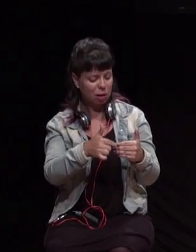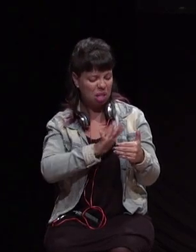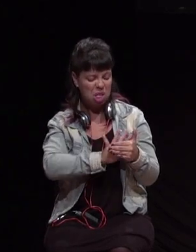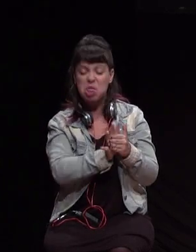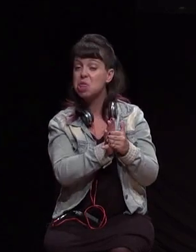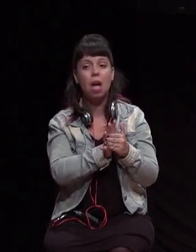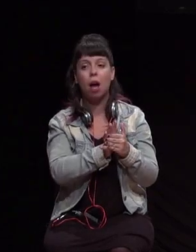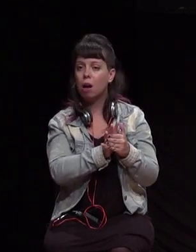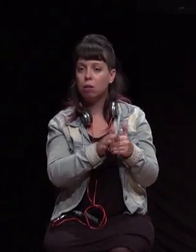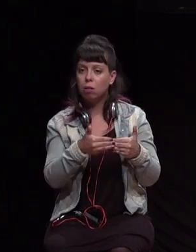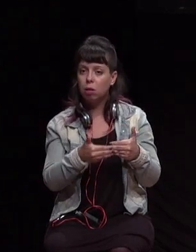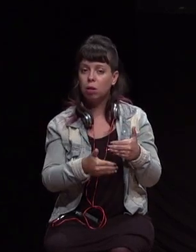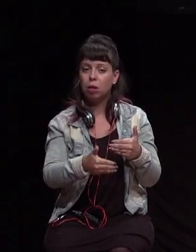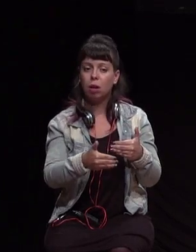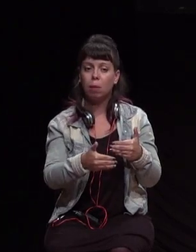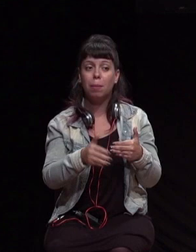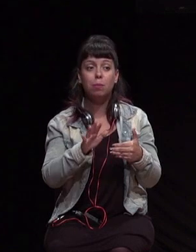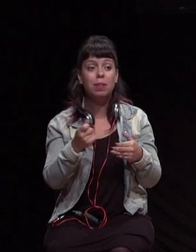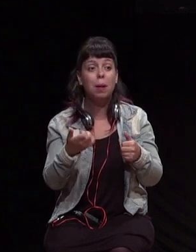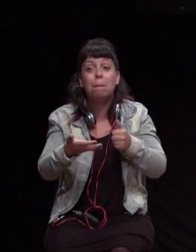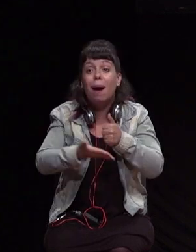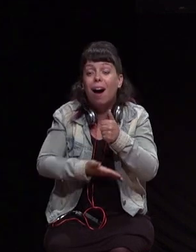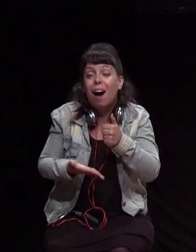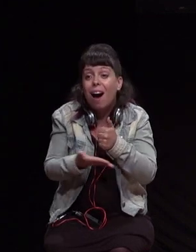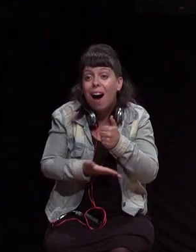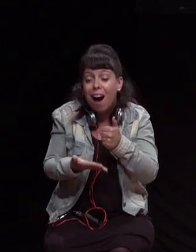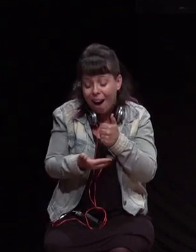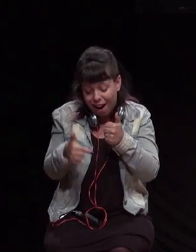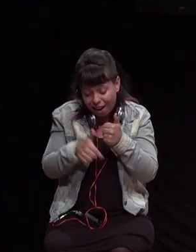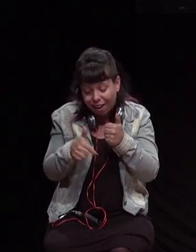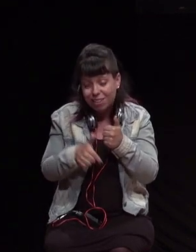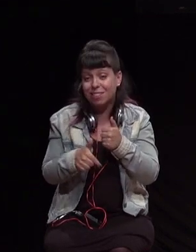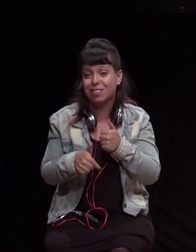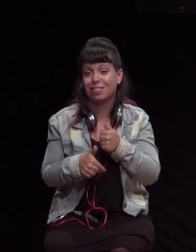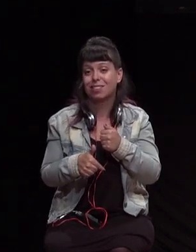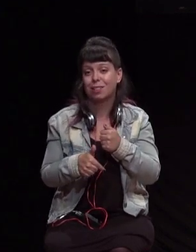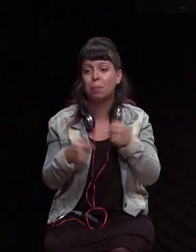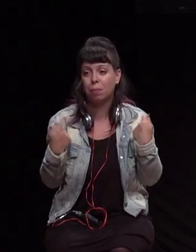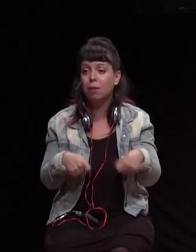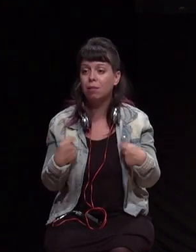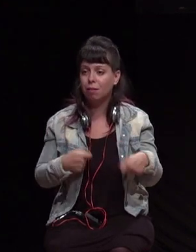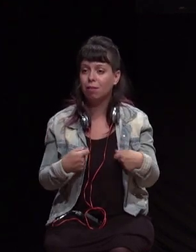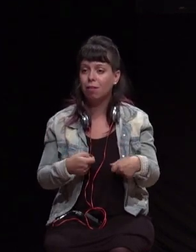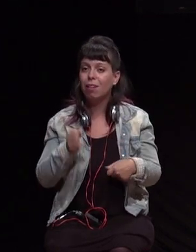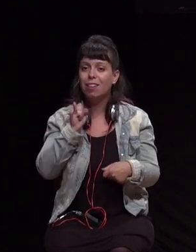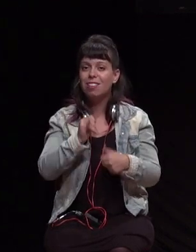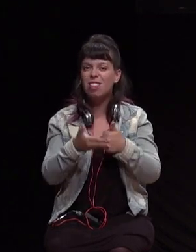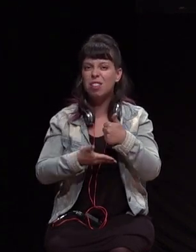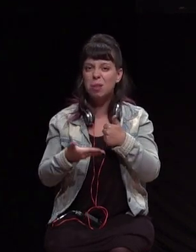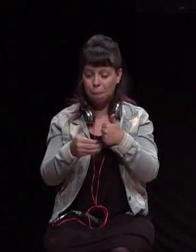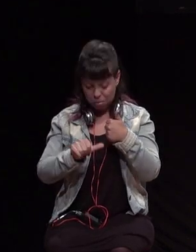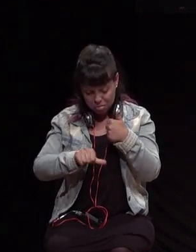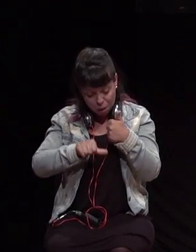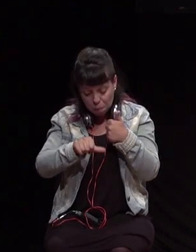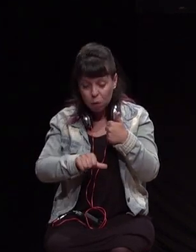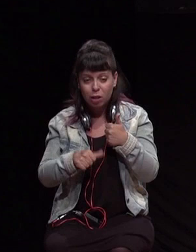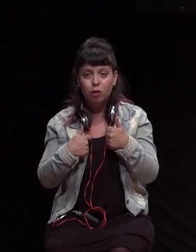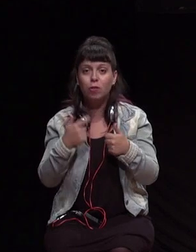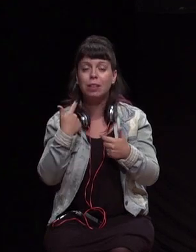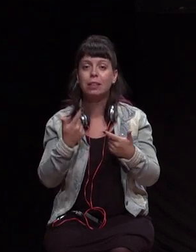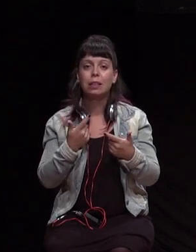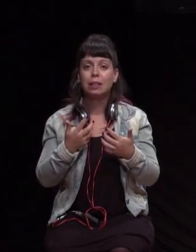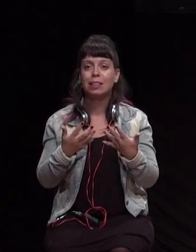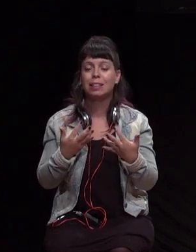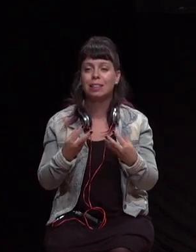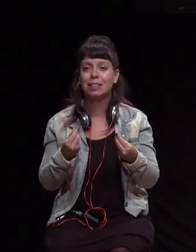ser estrutural, né? Porque, senão, a gente fica nessas tentativas de mudança